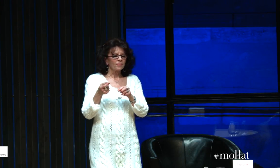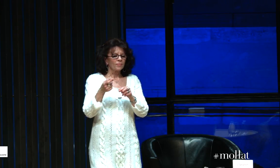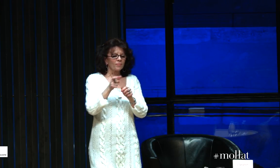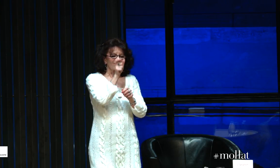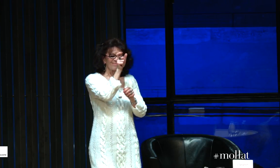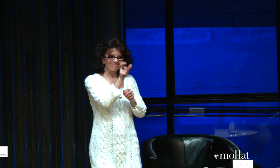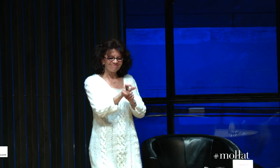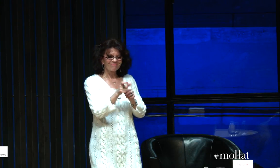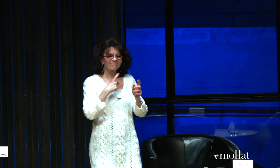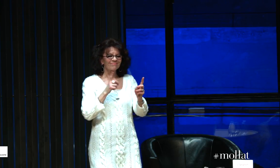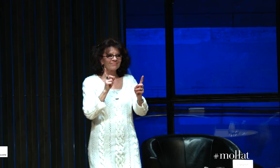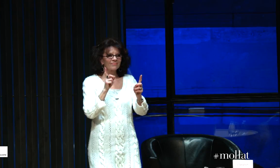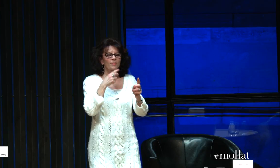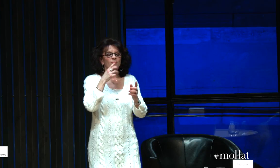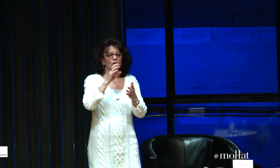Ensuite...